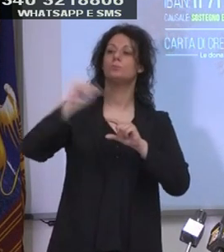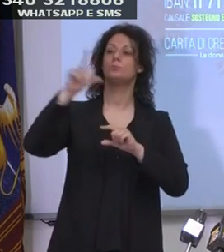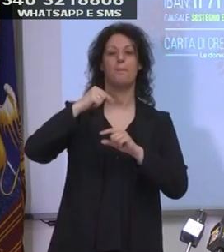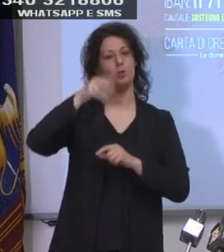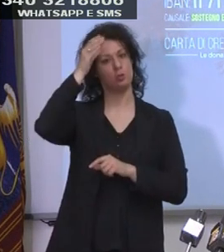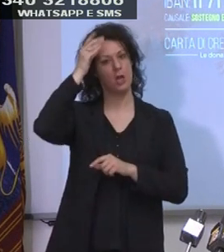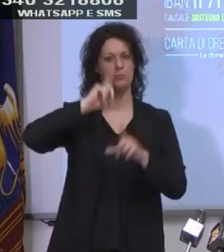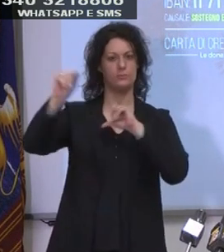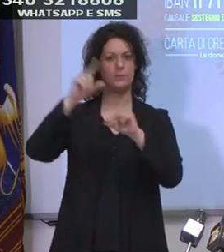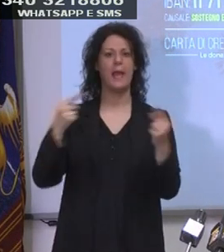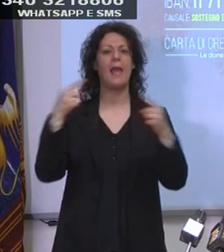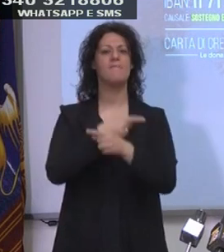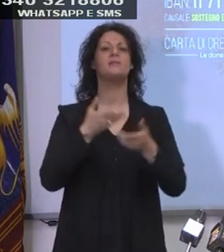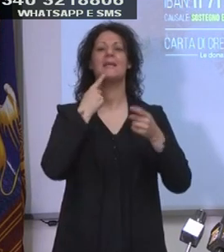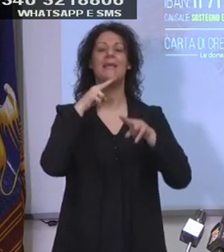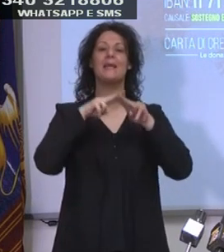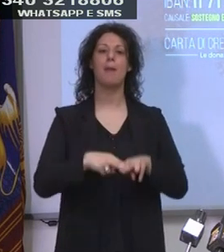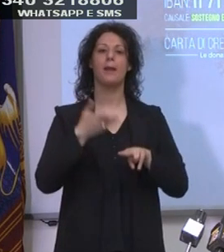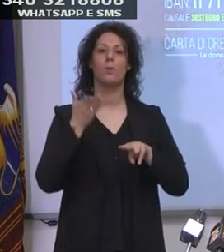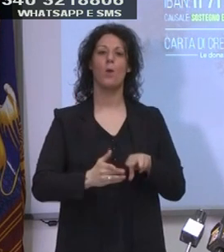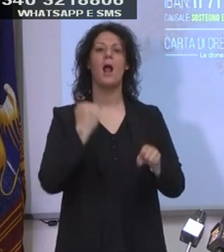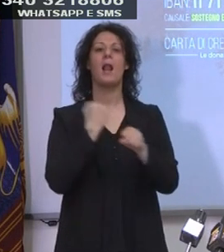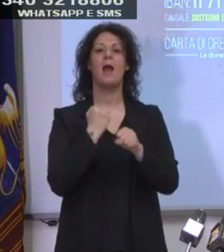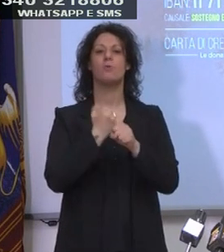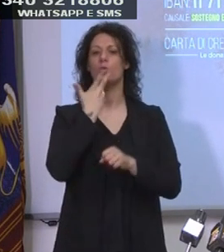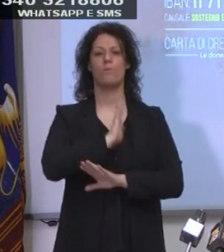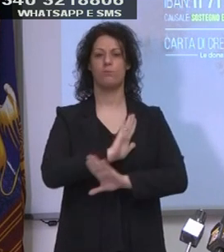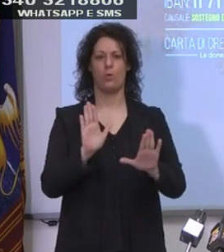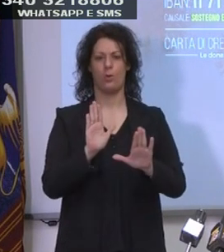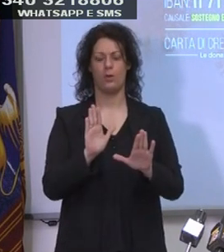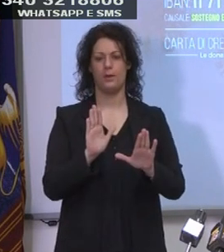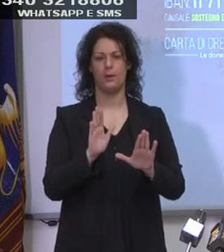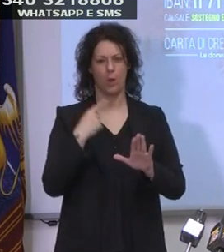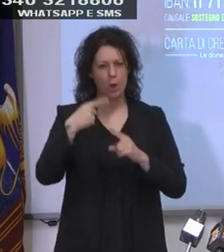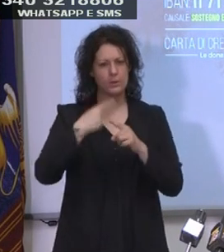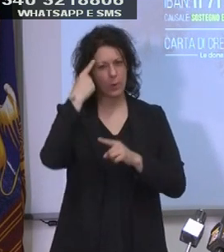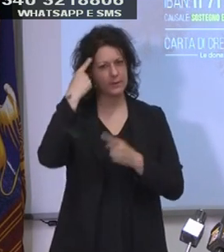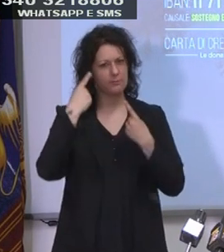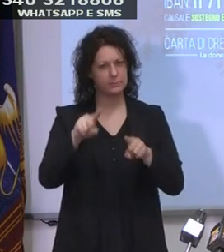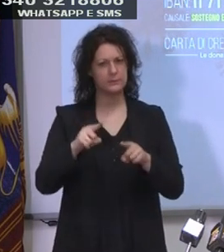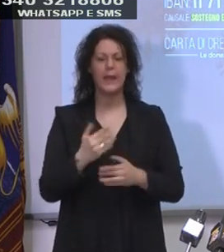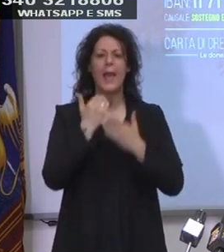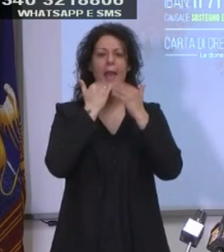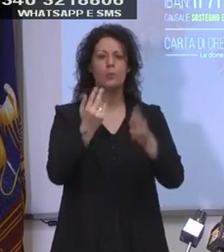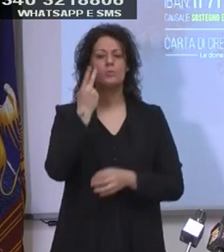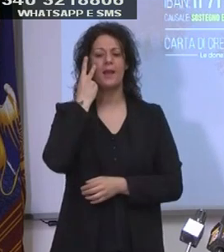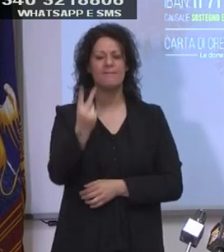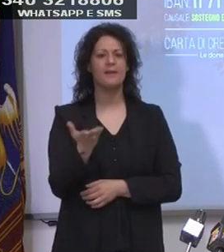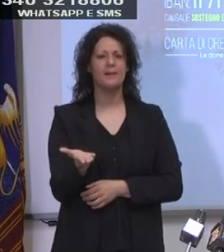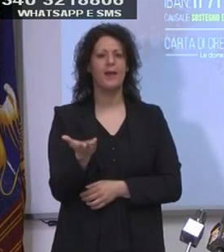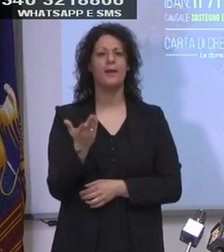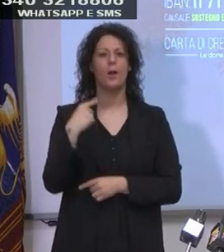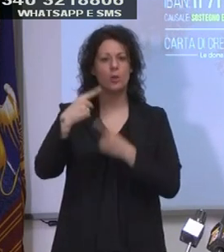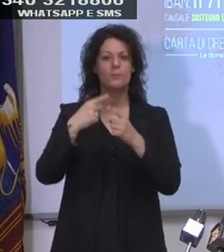lavorare. Bon, è inutile che ci fate vedere le campagne piene di immigrati che raccolgono i pomodori. Io conosco un sacco di